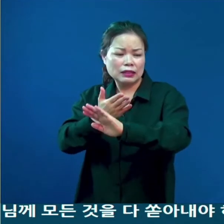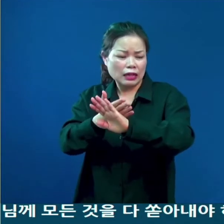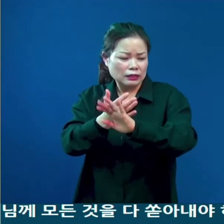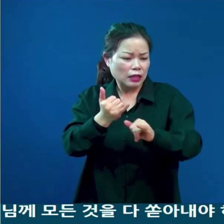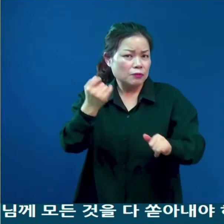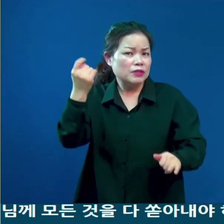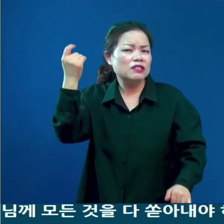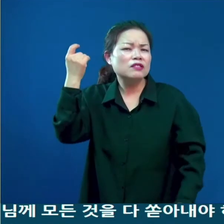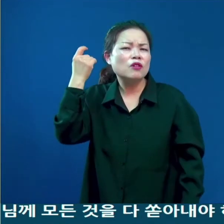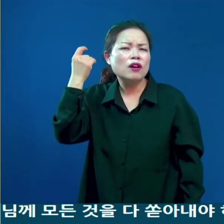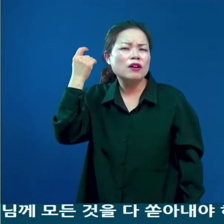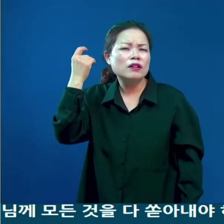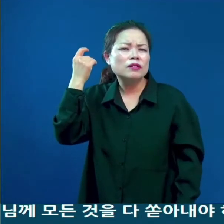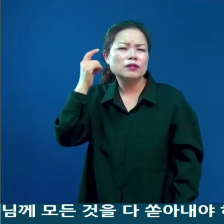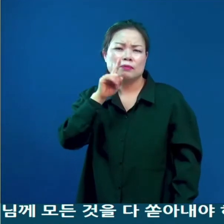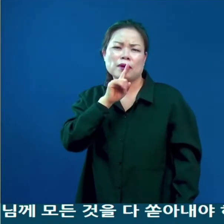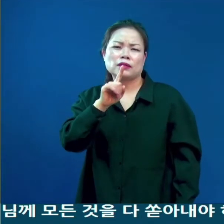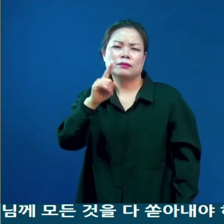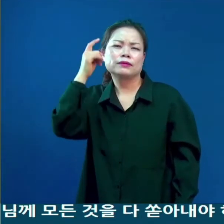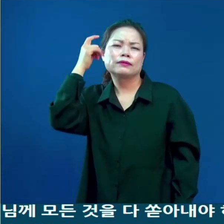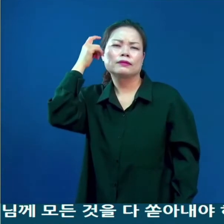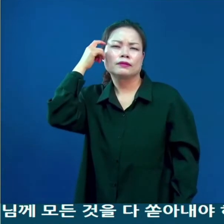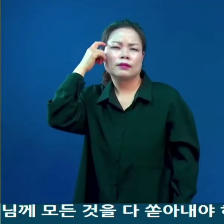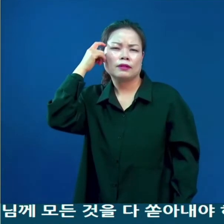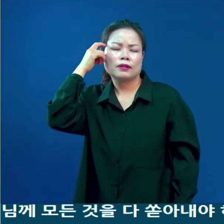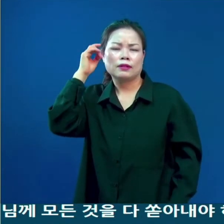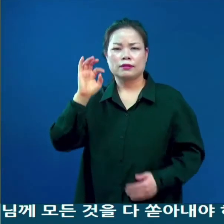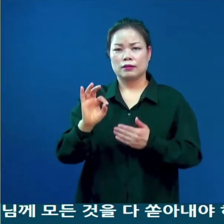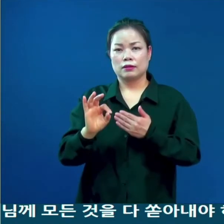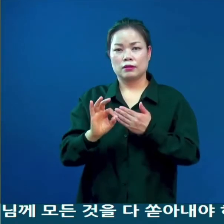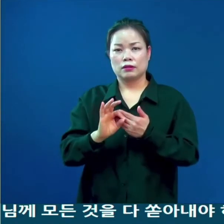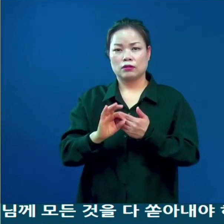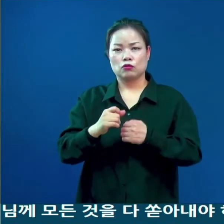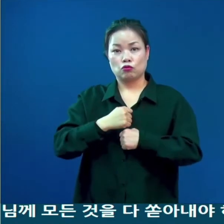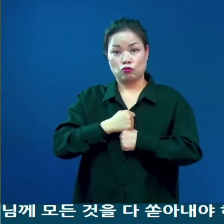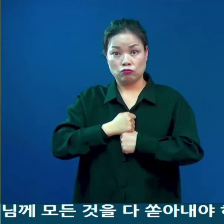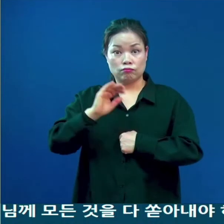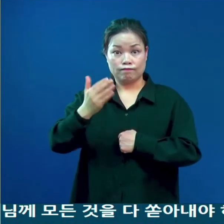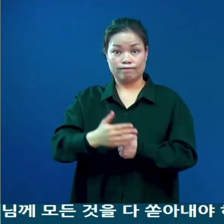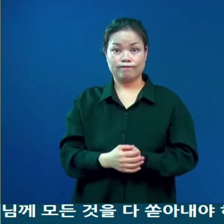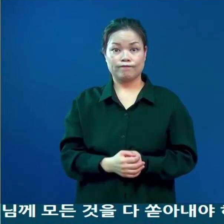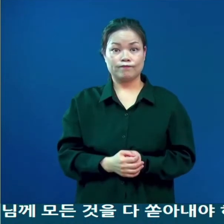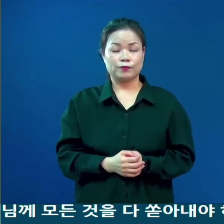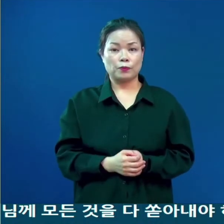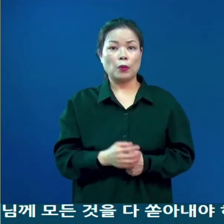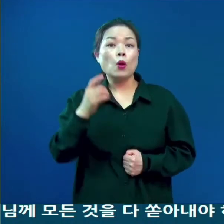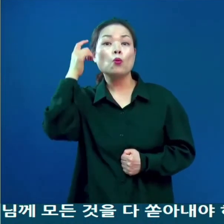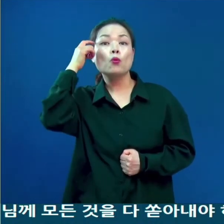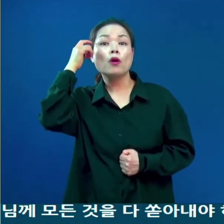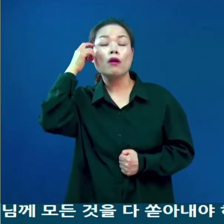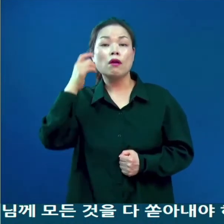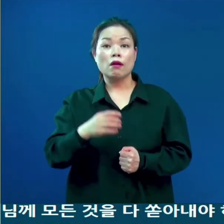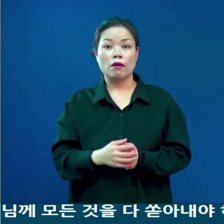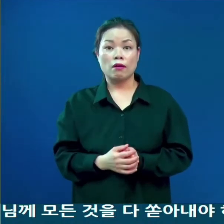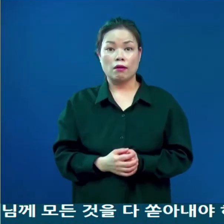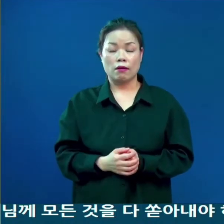누군가가 들어야 할 말씀이다라고 생각을 하신다면 주의하셔야 되는 거예요. 왜 그러신 줄 아세요?